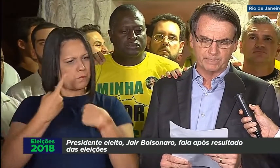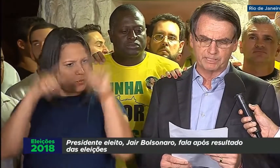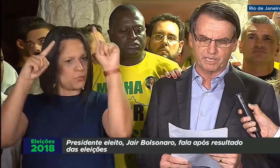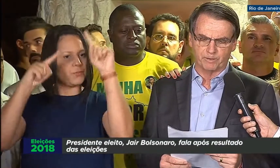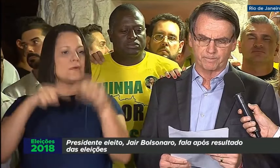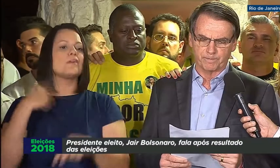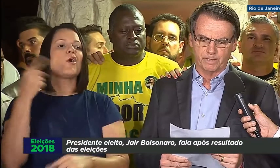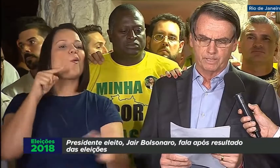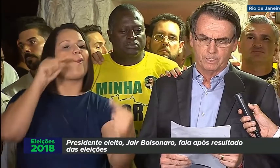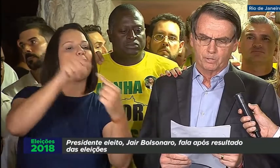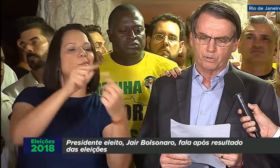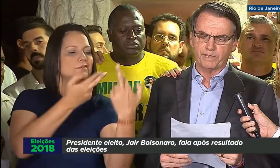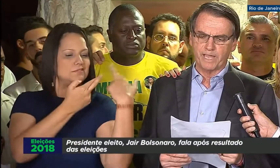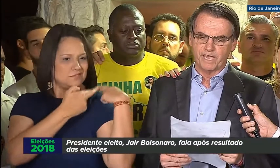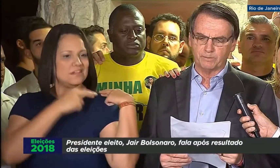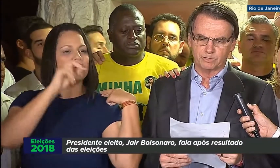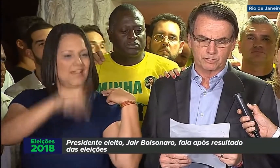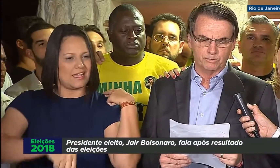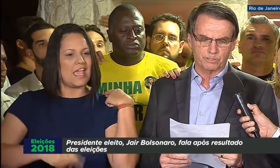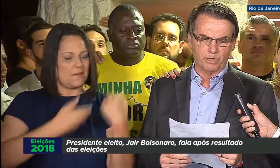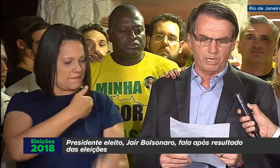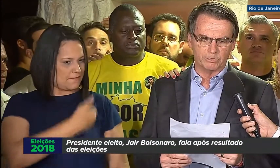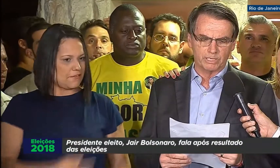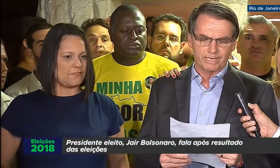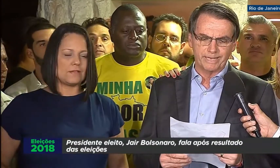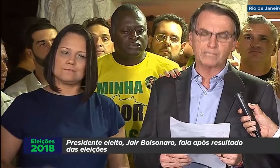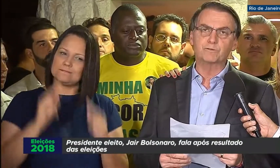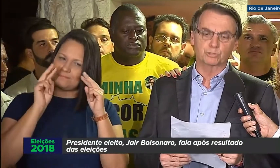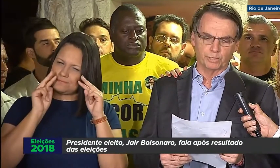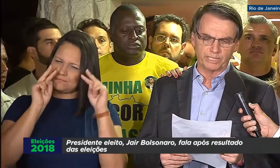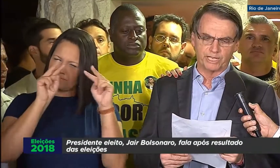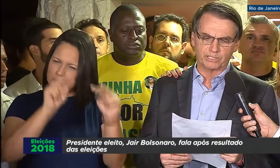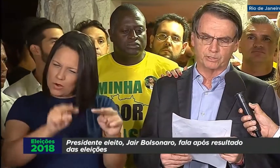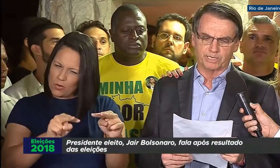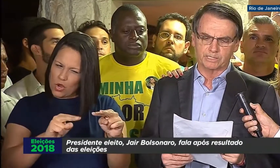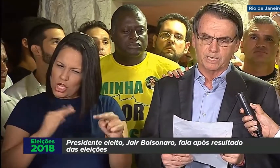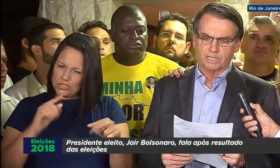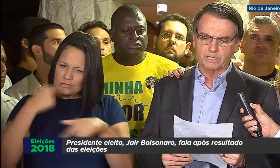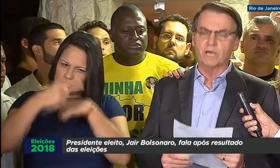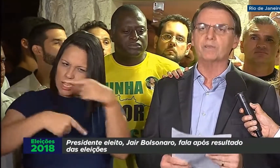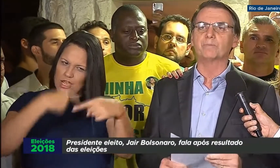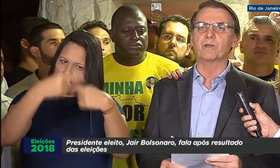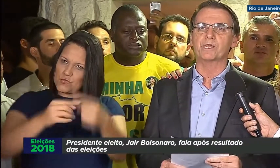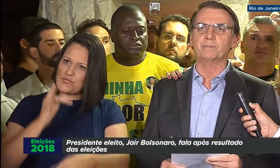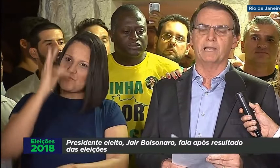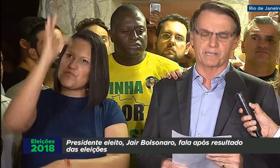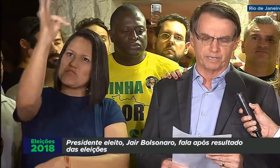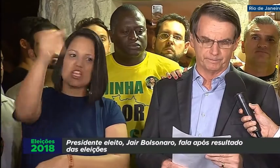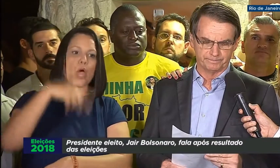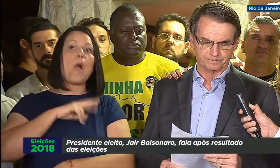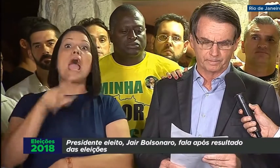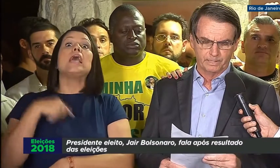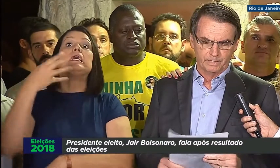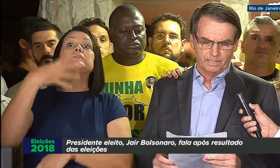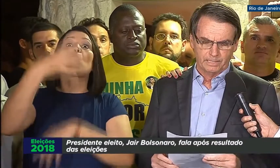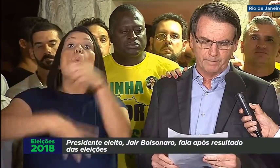a nossa missão. Governaremos com os olhos nas futuras gerações e não na próxima